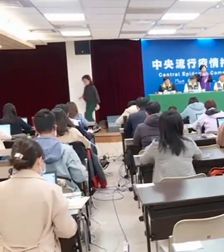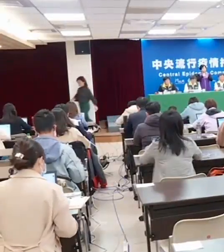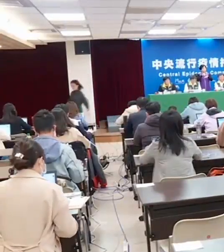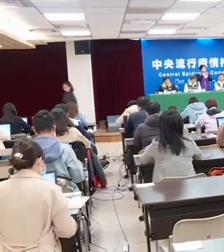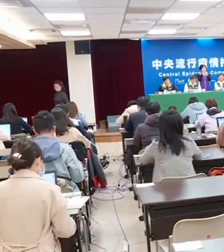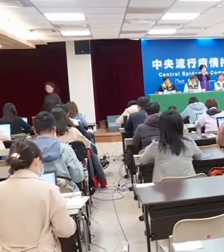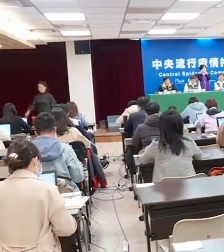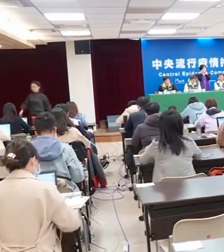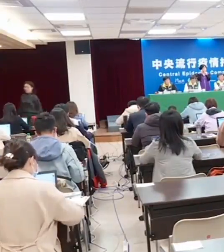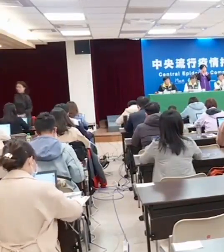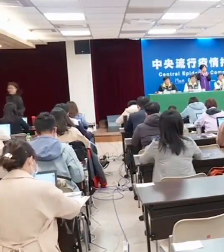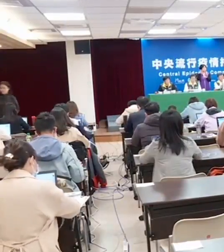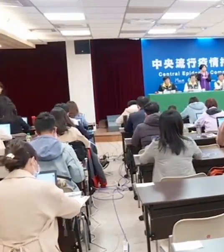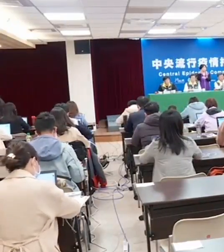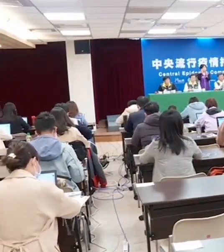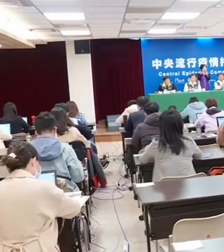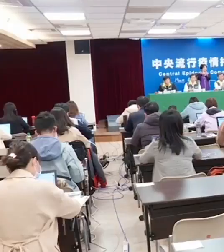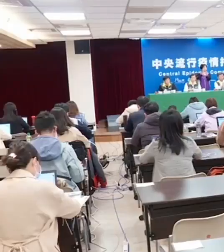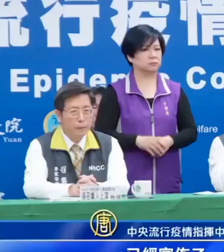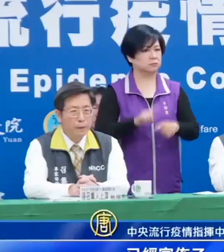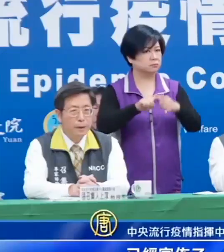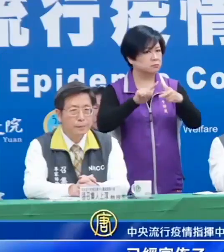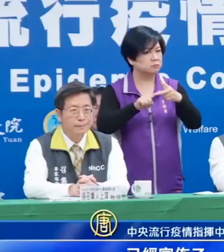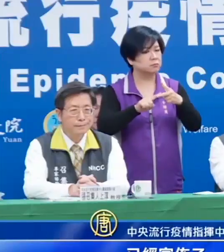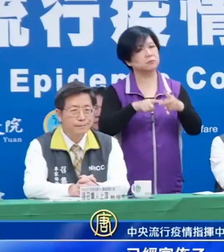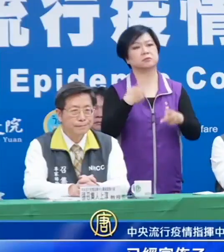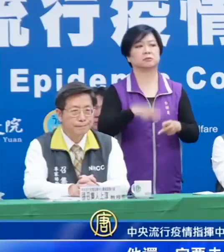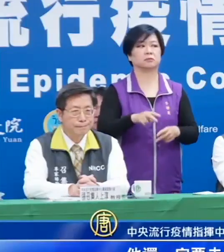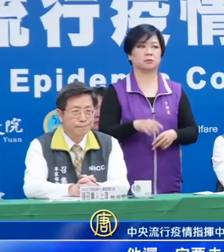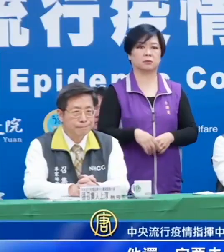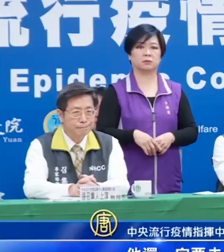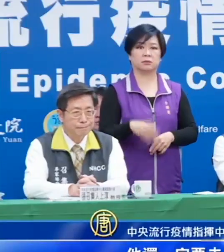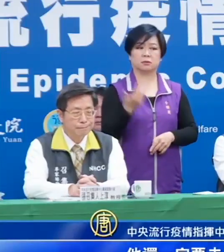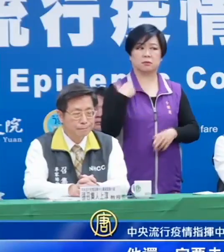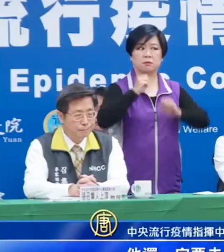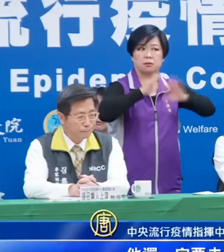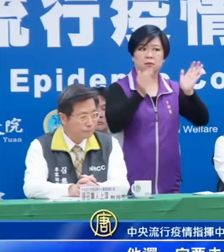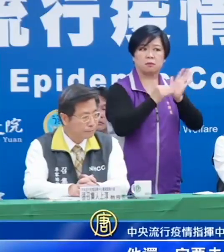都不可以领取防疫补偿，并且会加征必要费用。